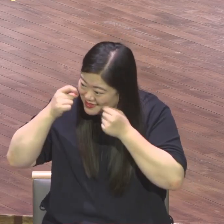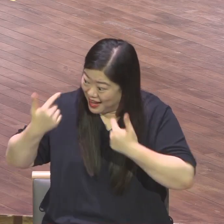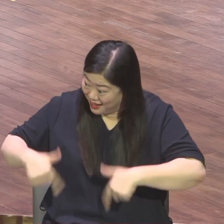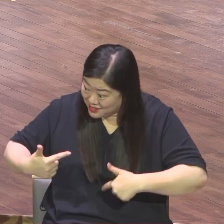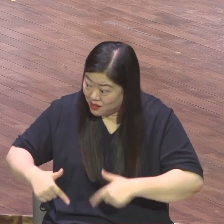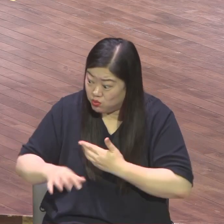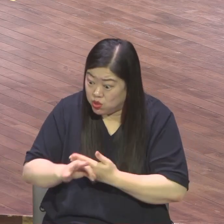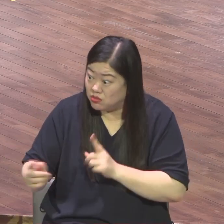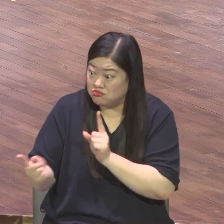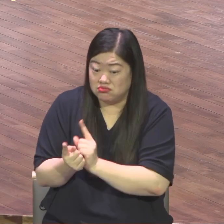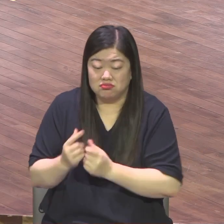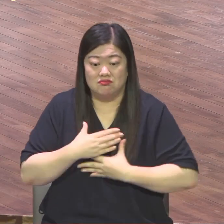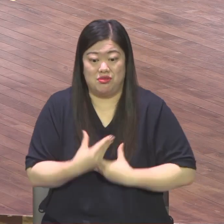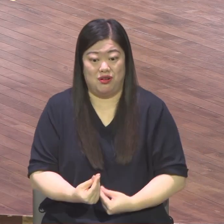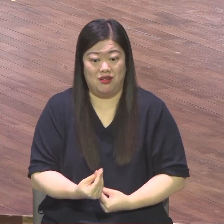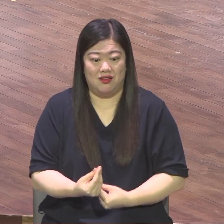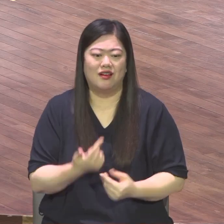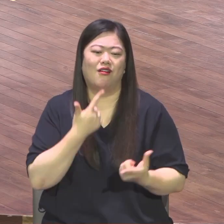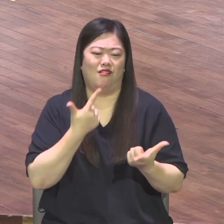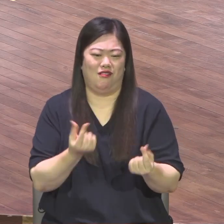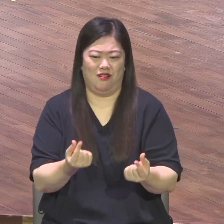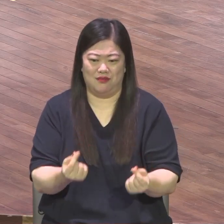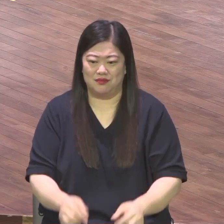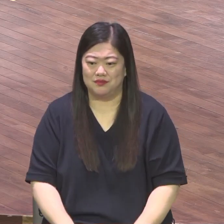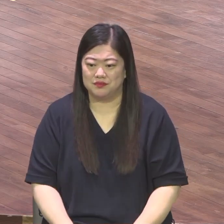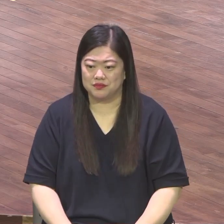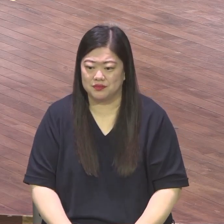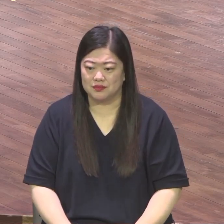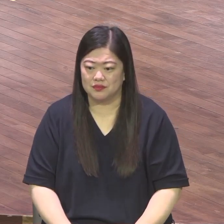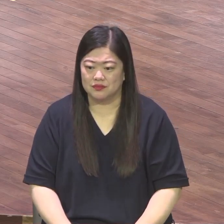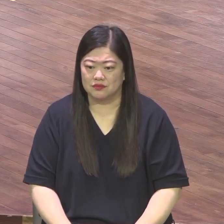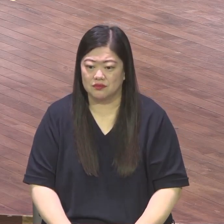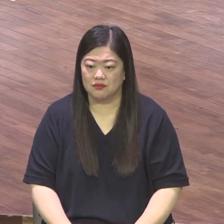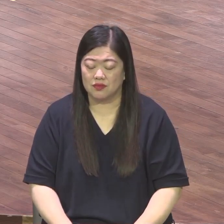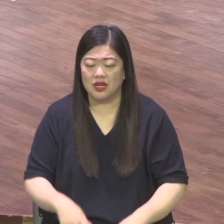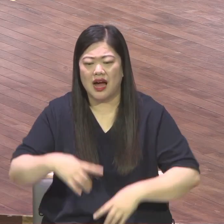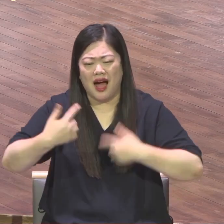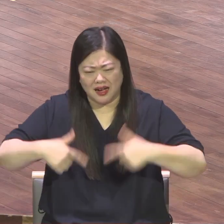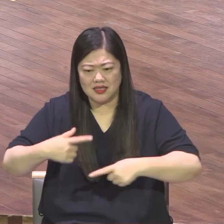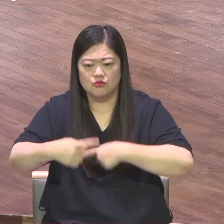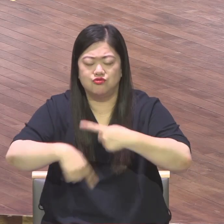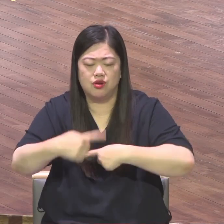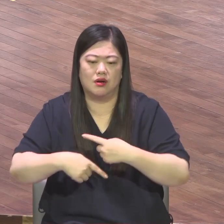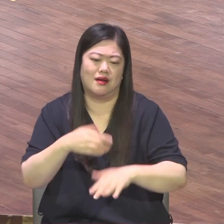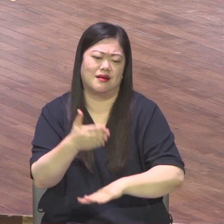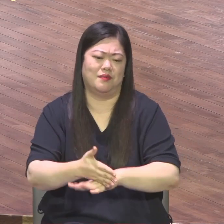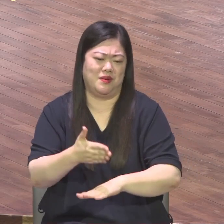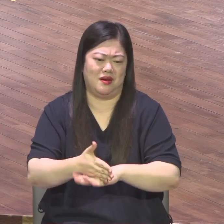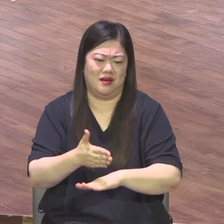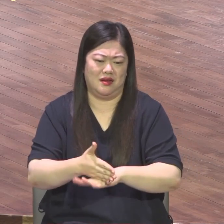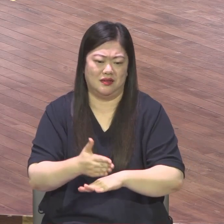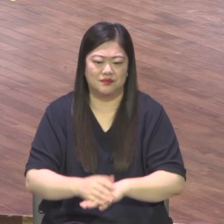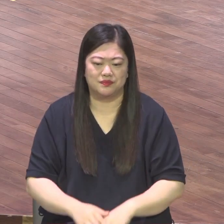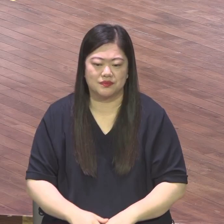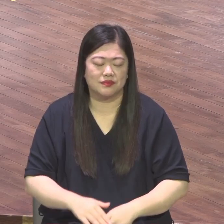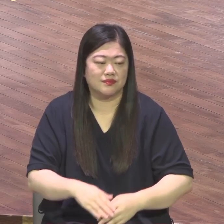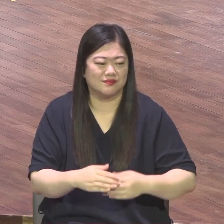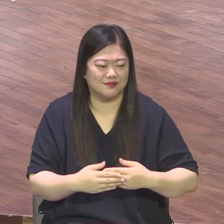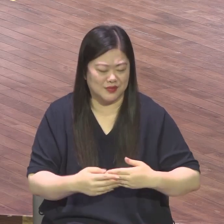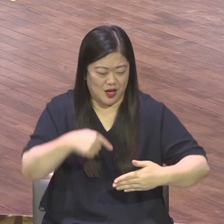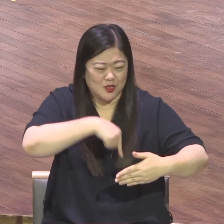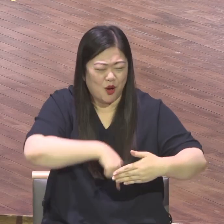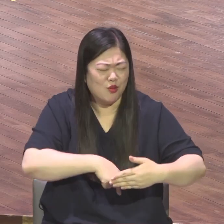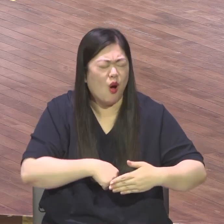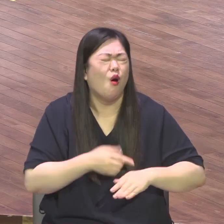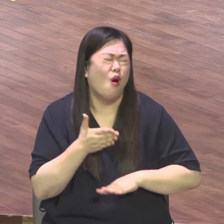그래요. 이걸 어떻게 해야 됩니까? 입으로 선포해요. 입으로 마음으로 소용없어요.